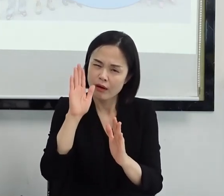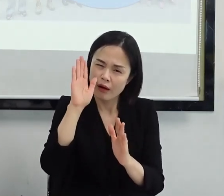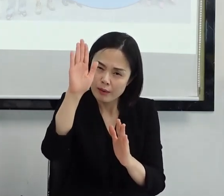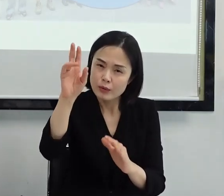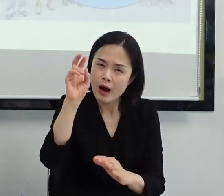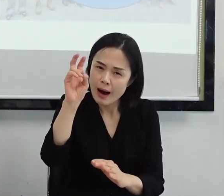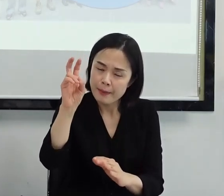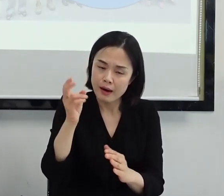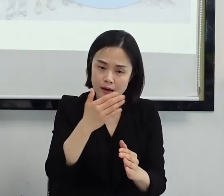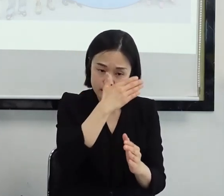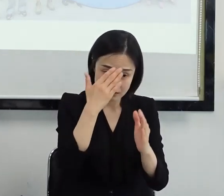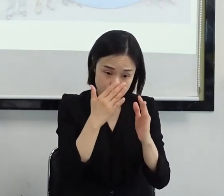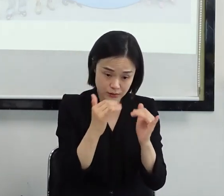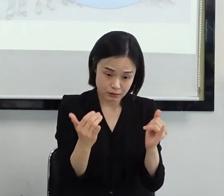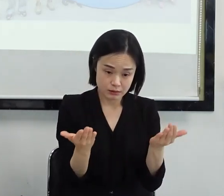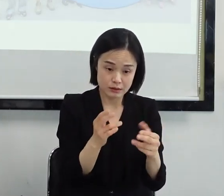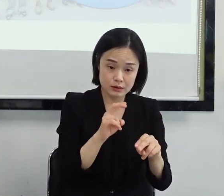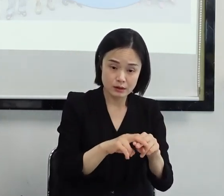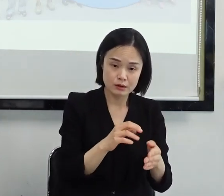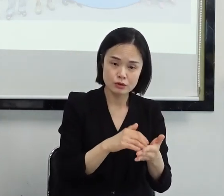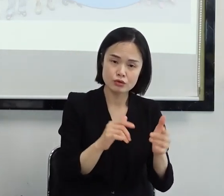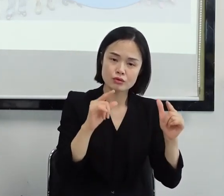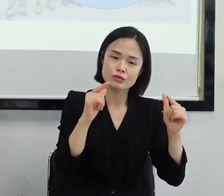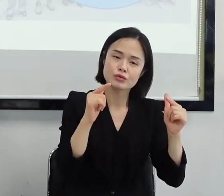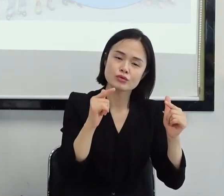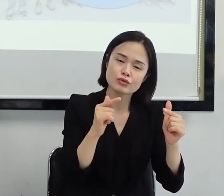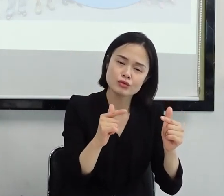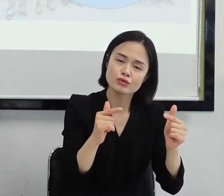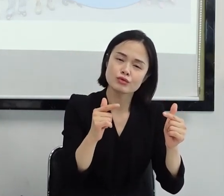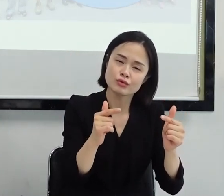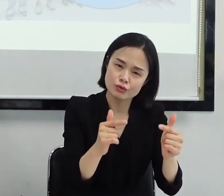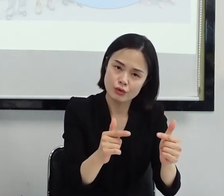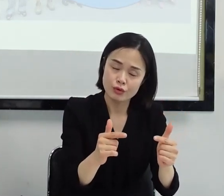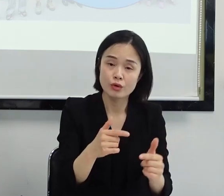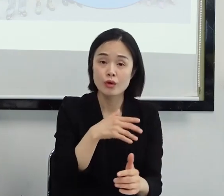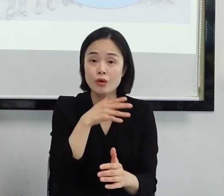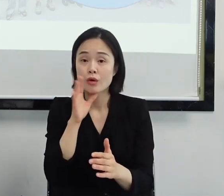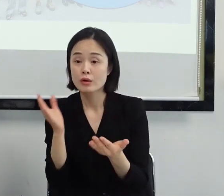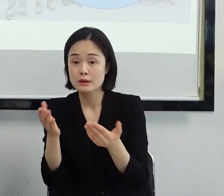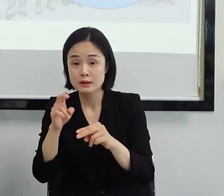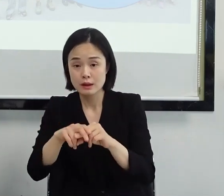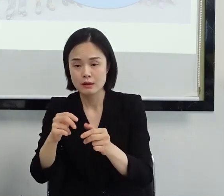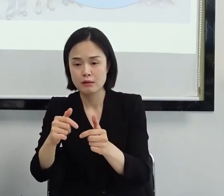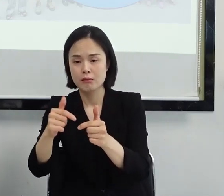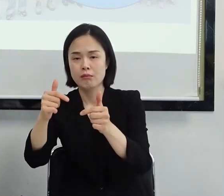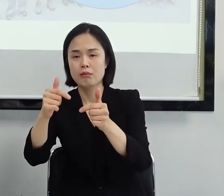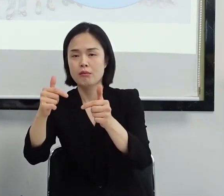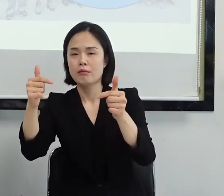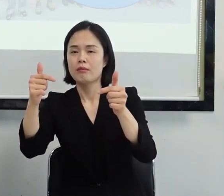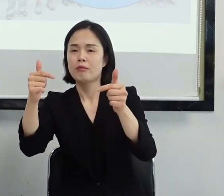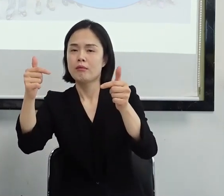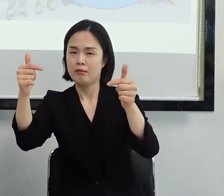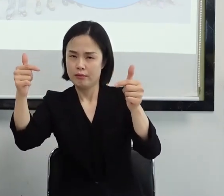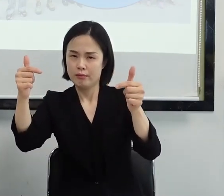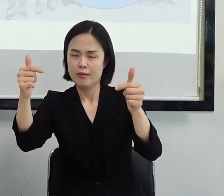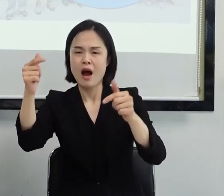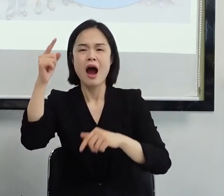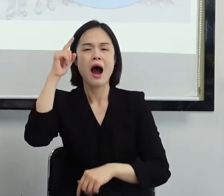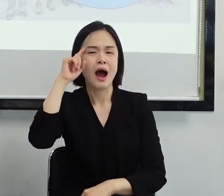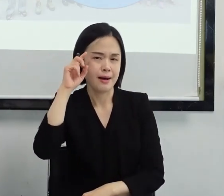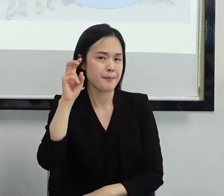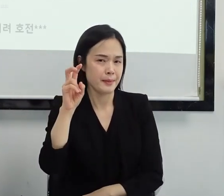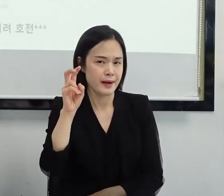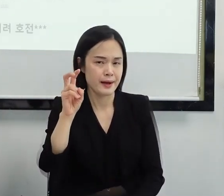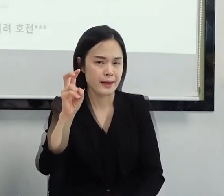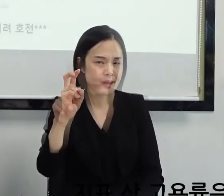줄어들고 노년 일자리는 늘어나는 쪽으로 어떤 경제 구조가 바뀌지 않을까 이렇게 이제 전망을